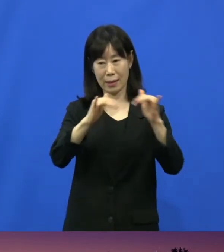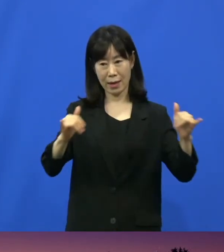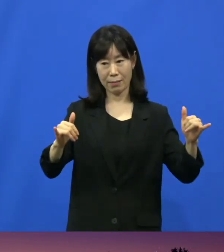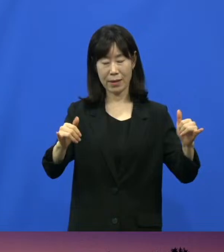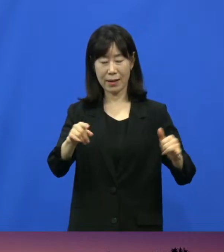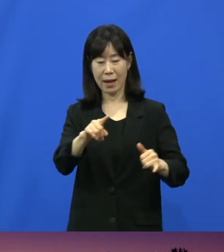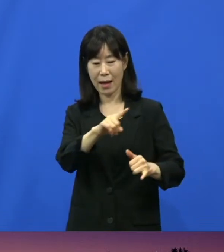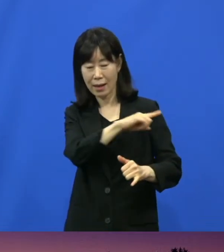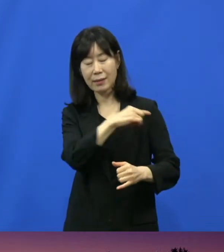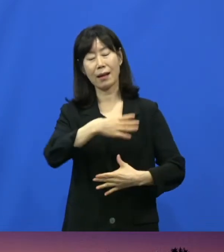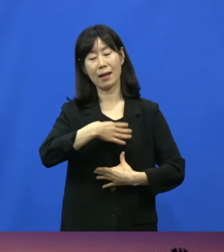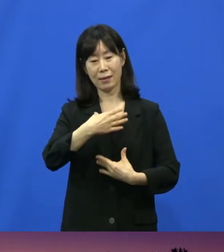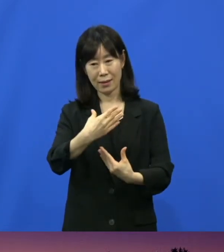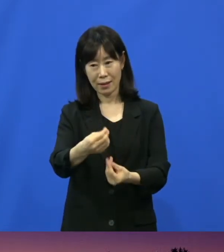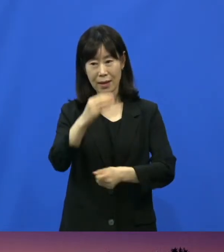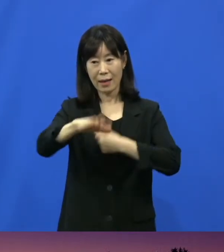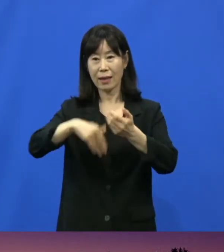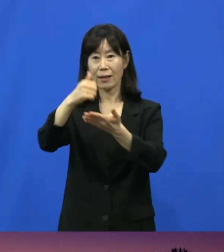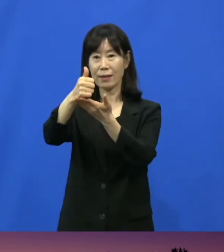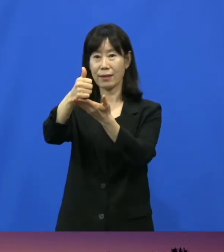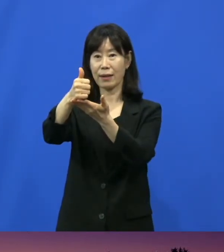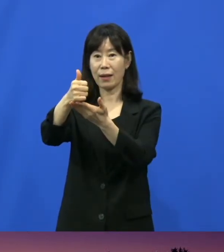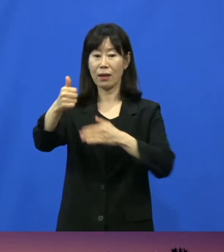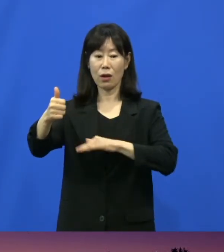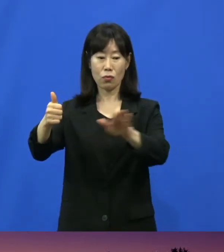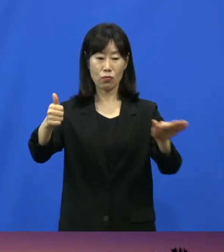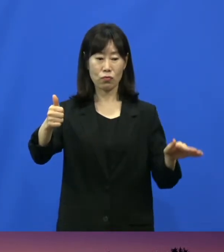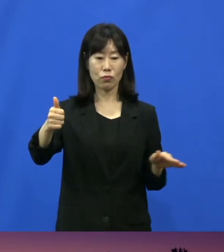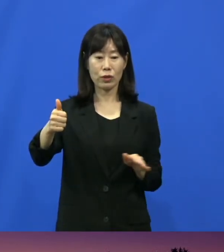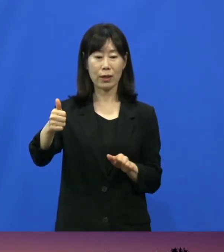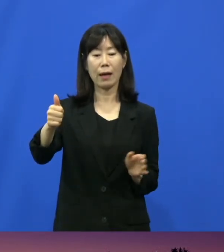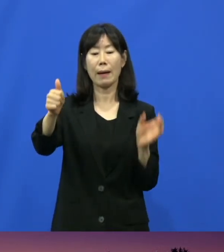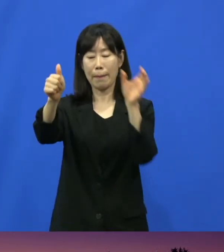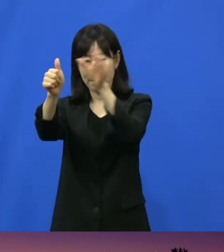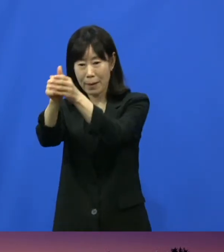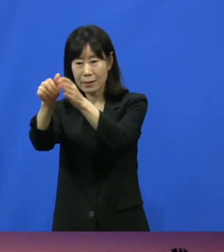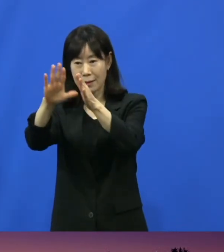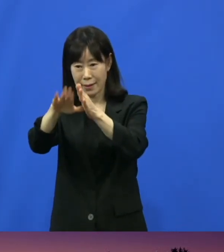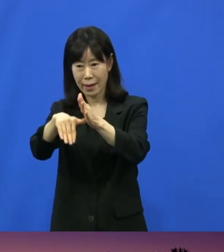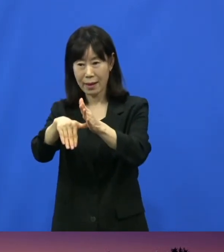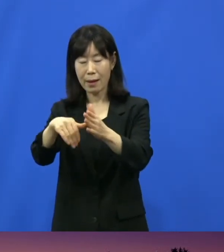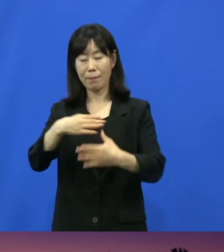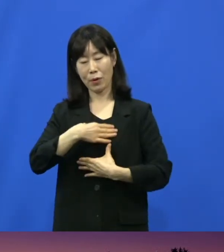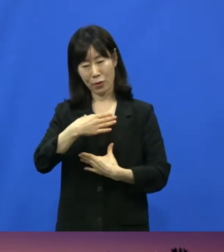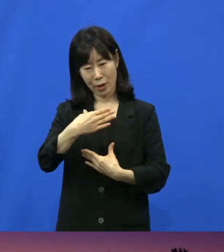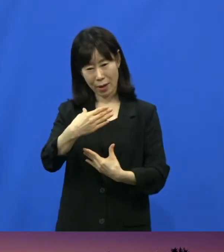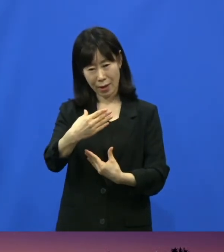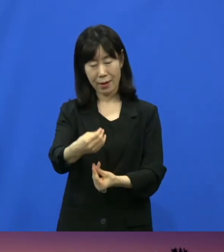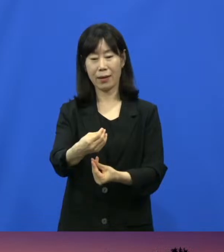하나님에게 우리의 삶이 온전히 맡겨질 때 가장 평온하다는 거예요.